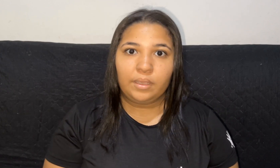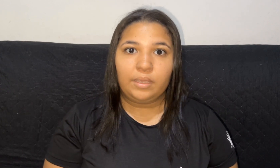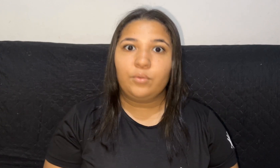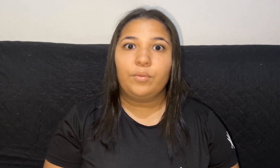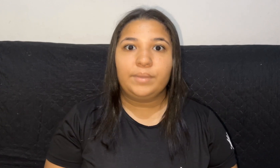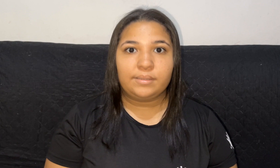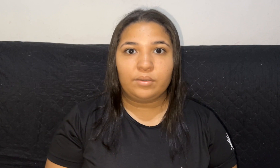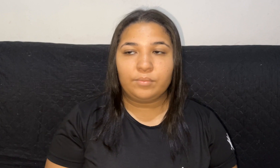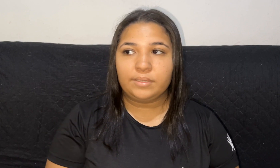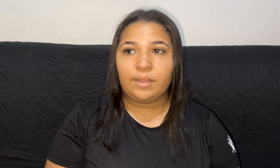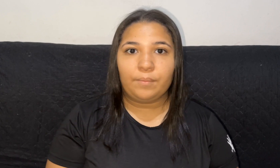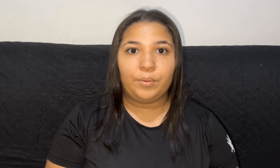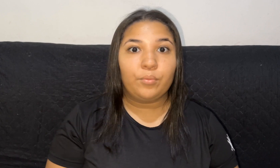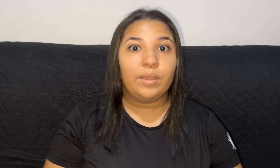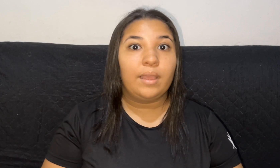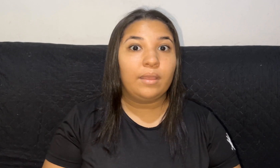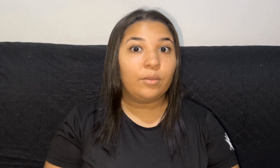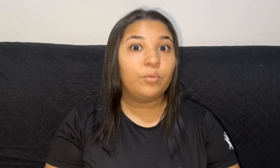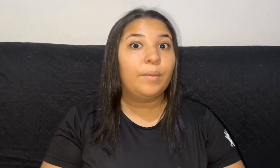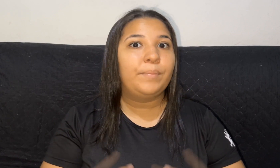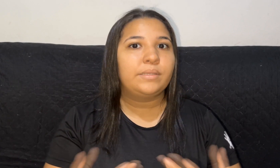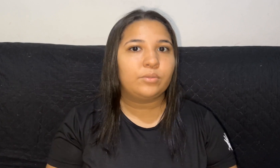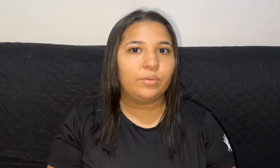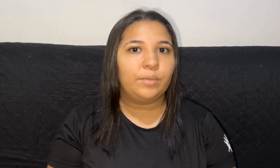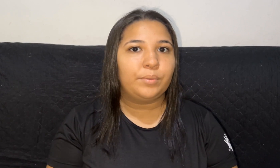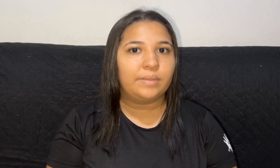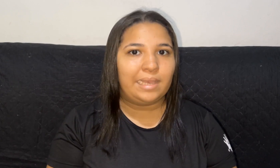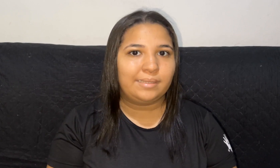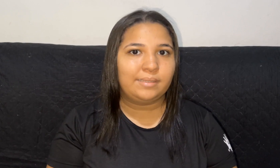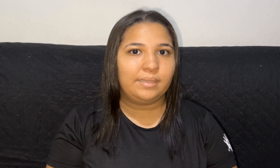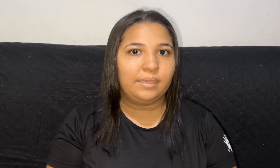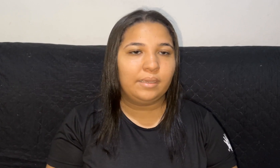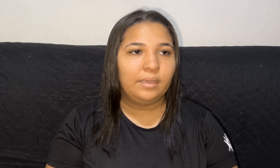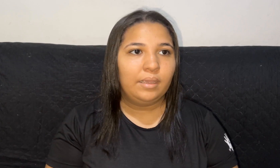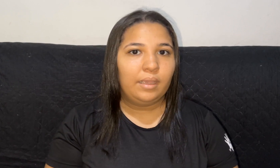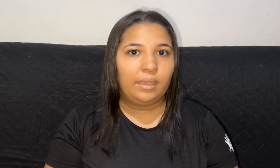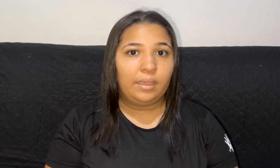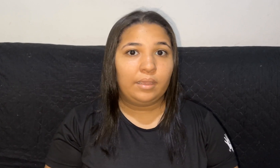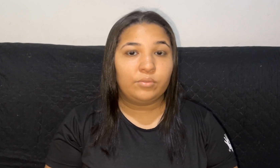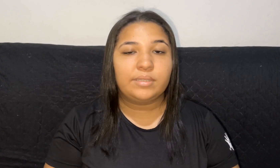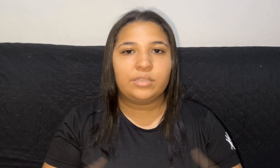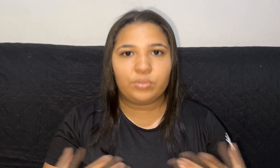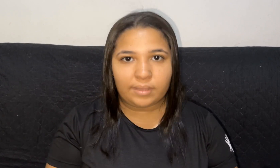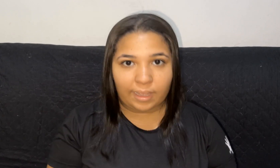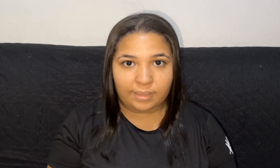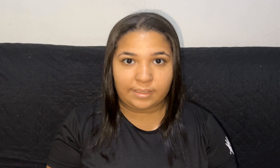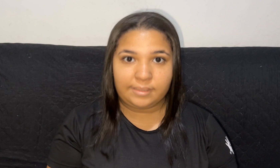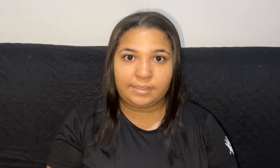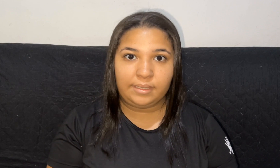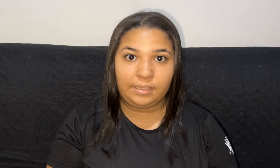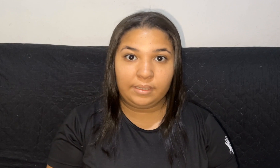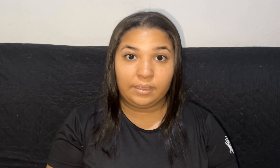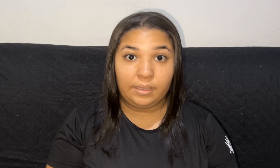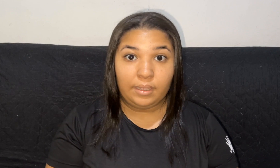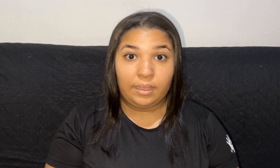e começamos a procurar alguma pessoa que pudesse nos ajudar